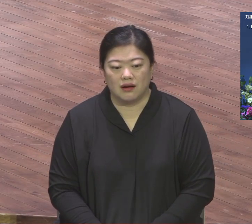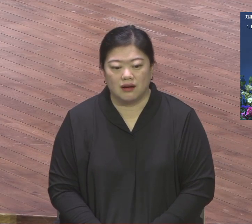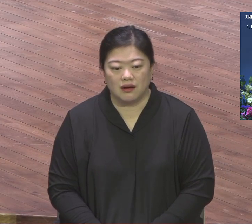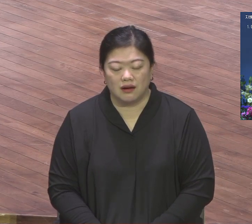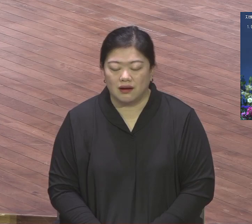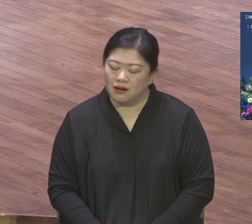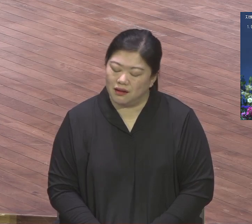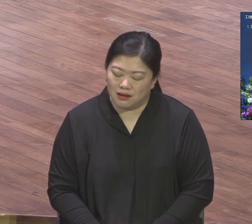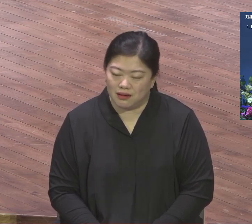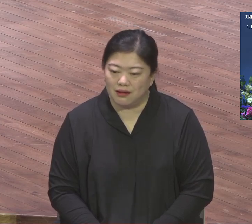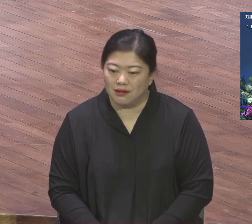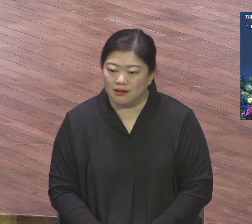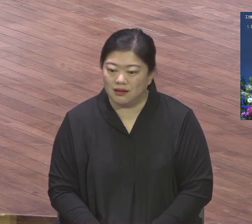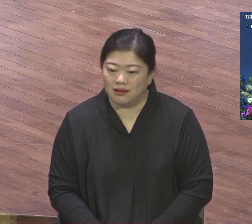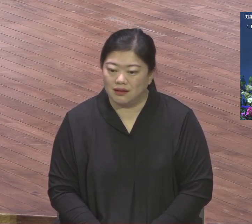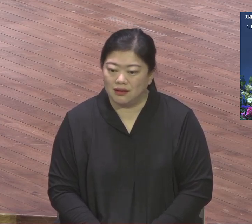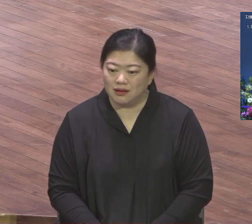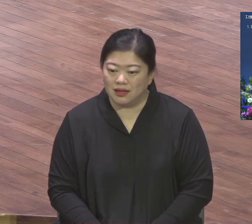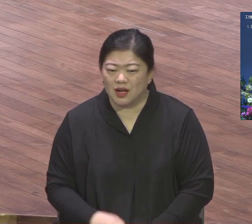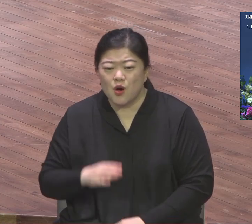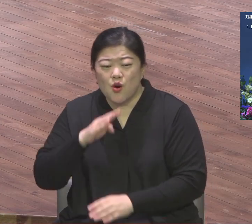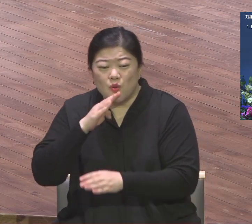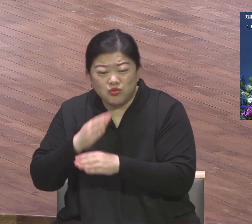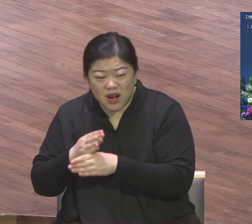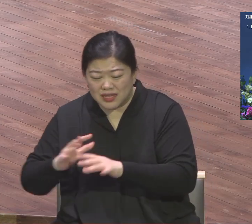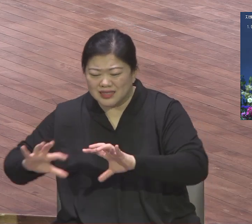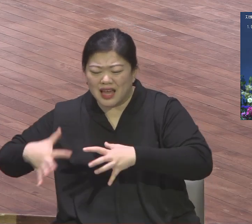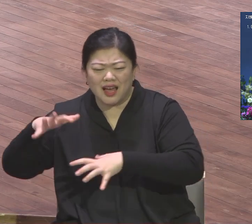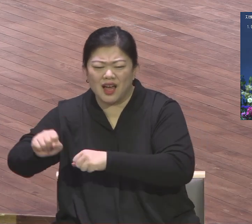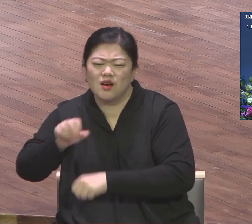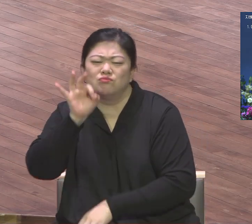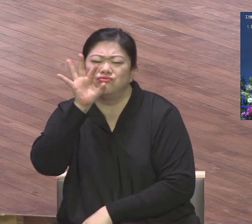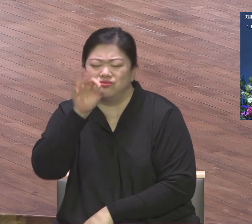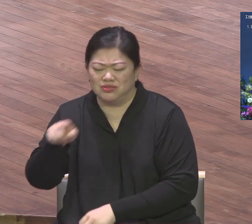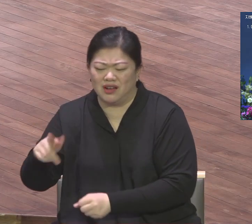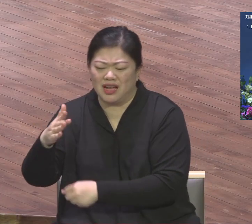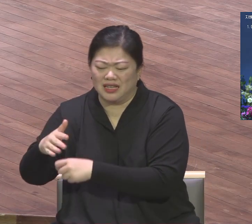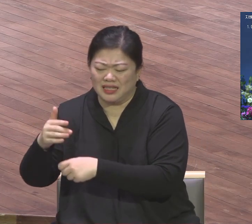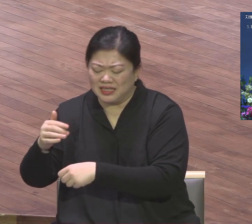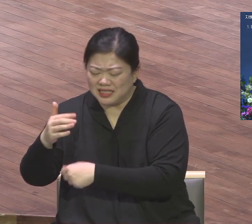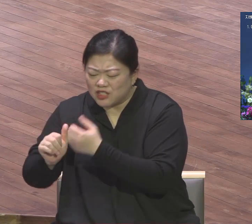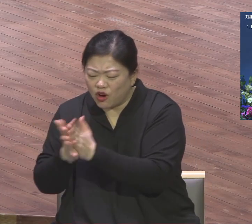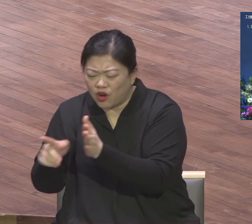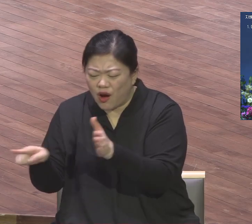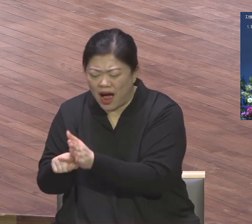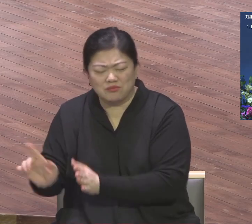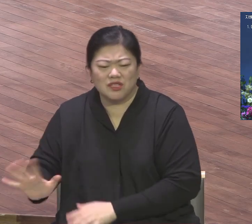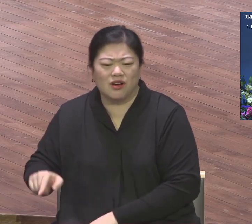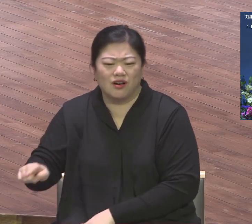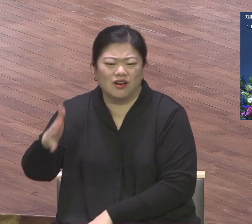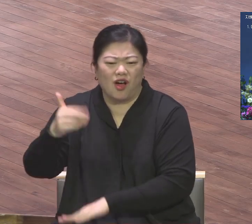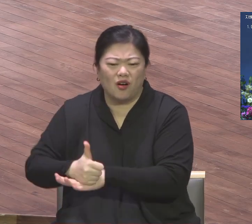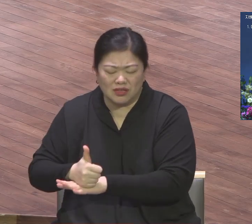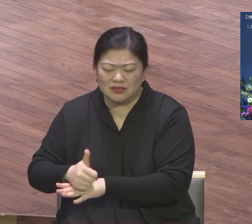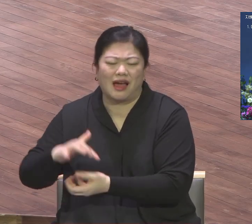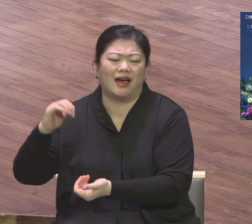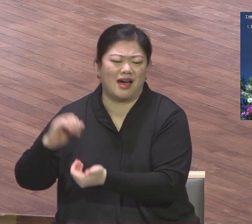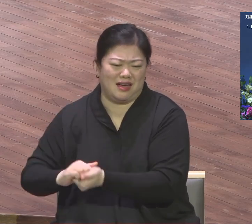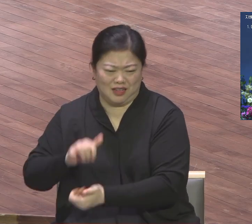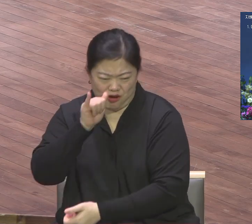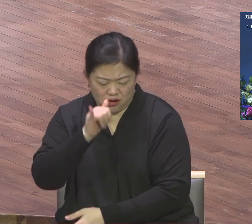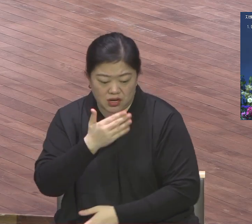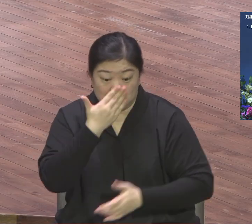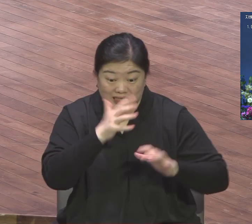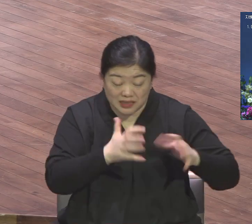그 정도로 전 세계를 다 장악. 미국 대통령 이스라엘 사람 아니면 유대인들 아니면 되지도 않아요. 허락